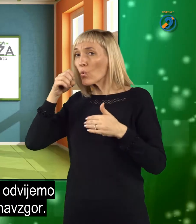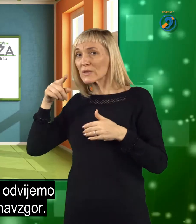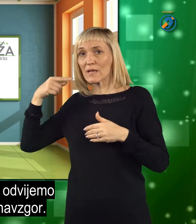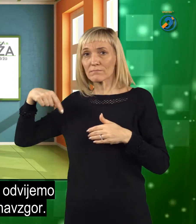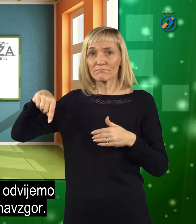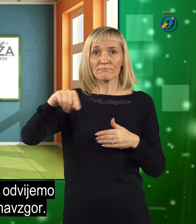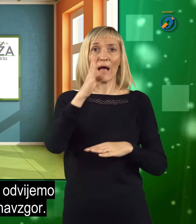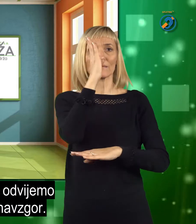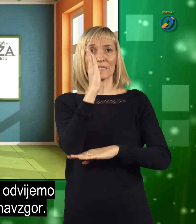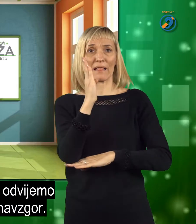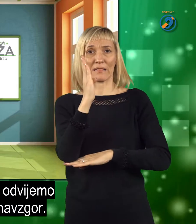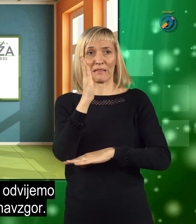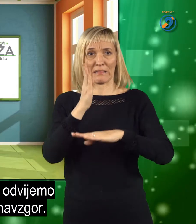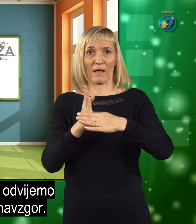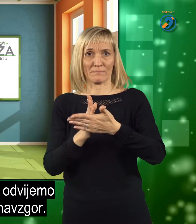spodaj navzgor.